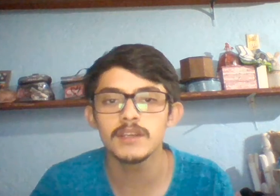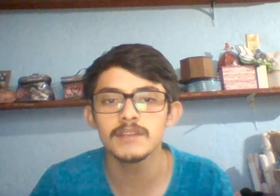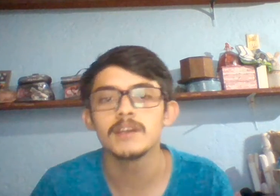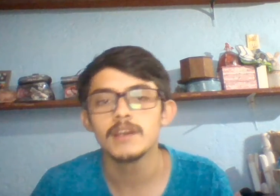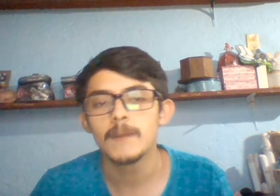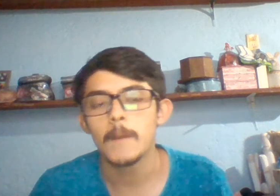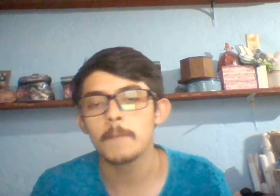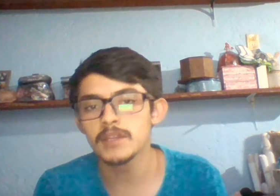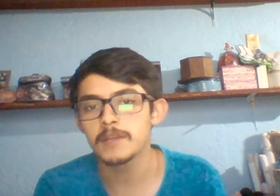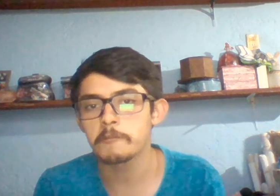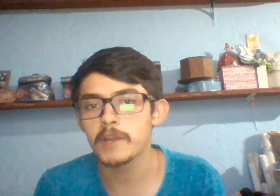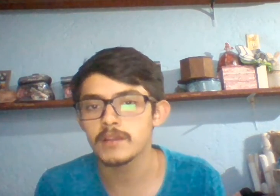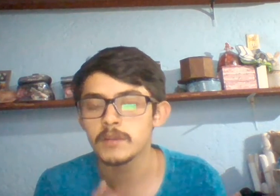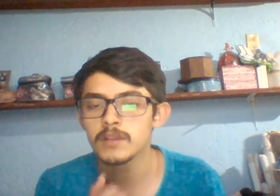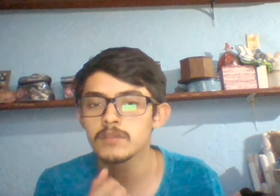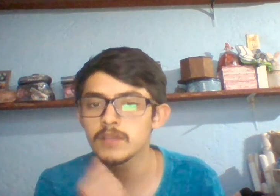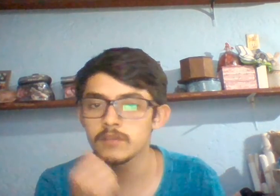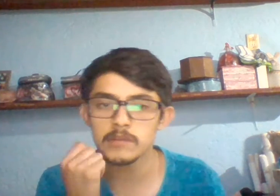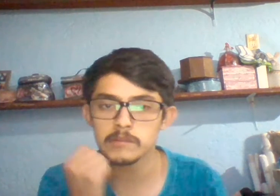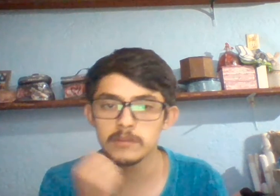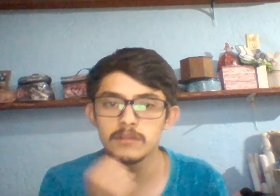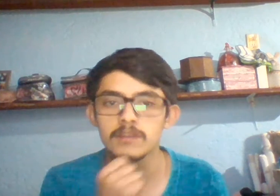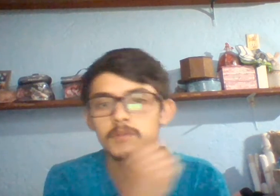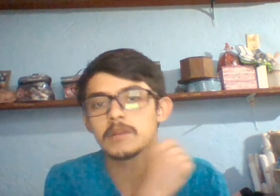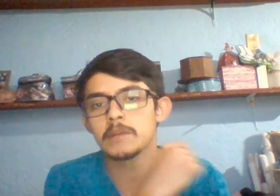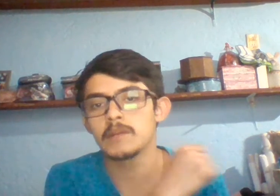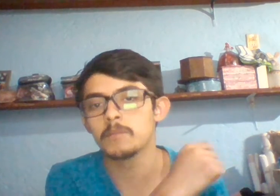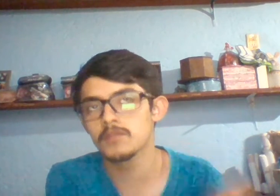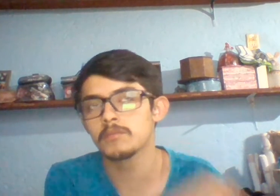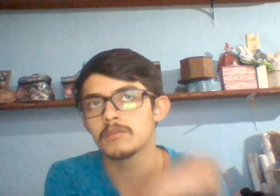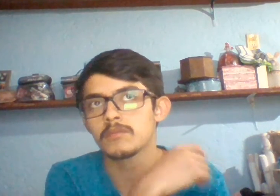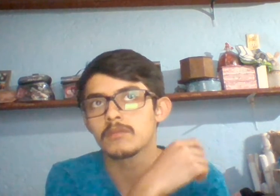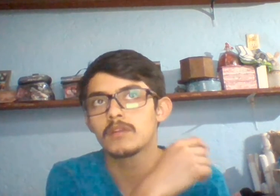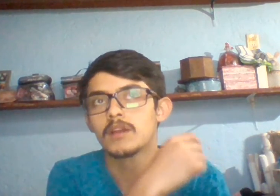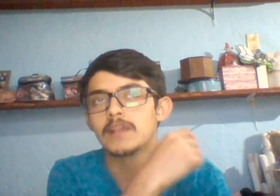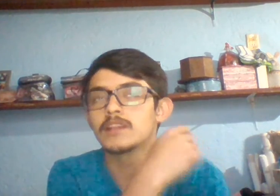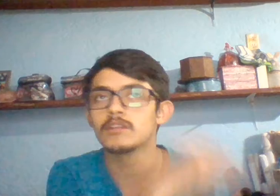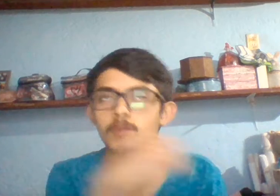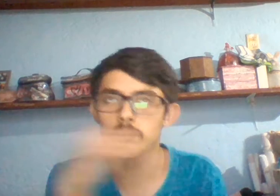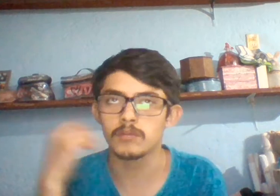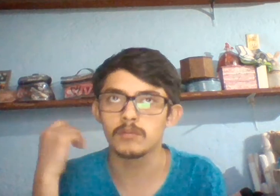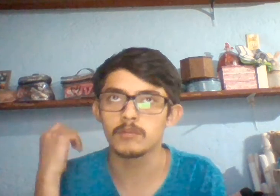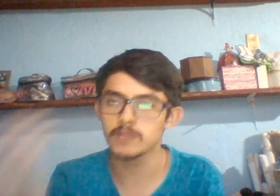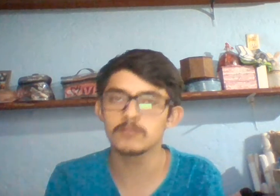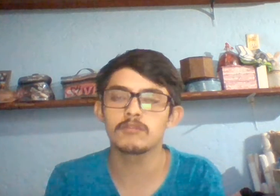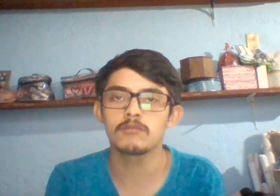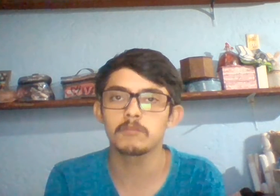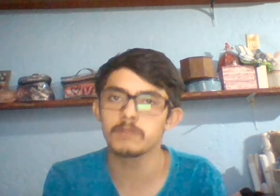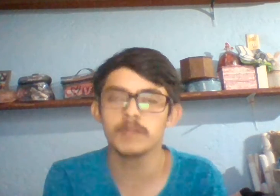que aparte de para saber el torque de un servomotor necesitamos saber el peso por el kilogramo por metro